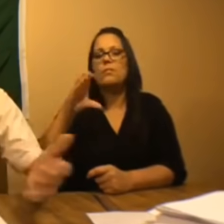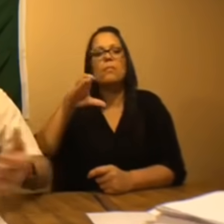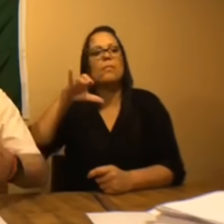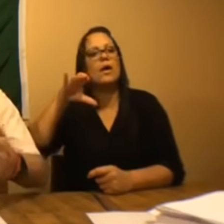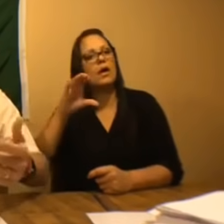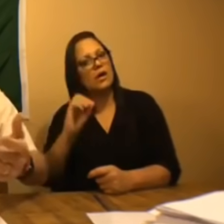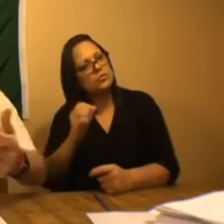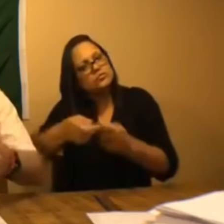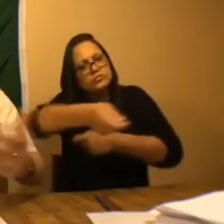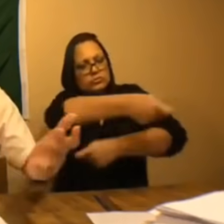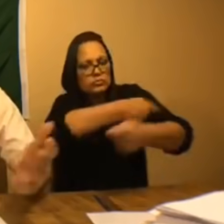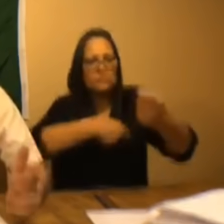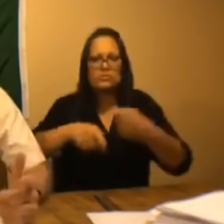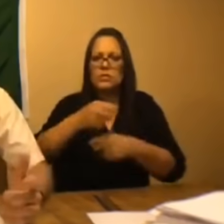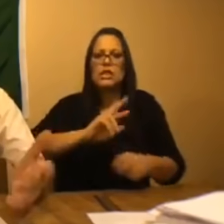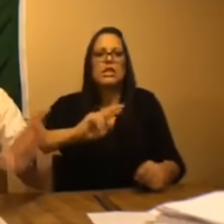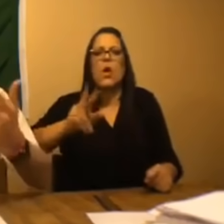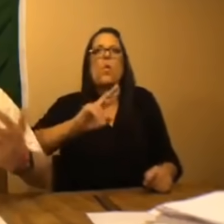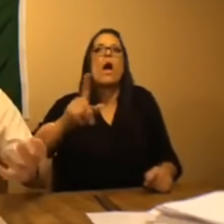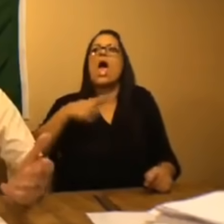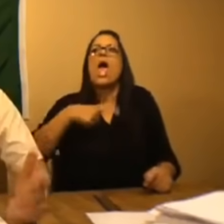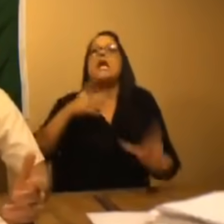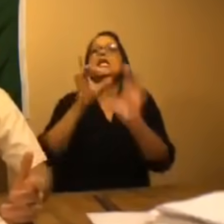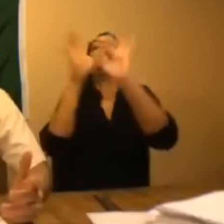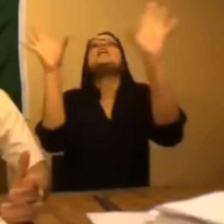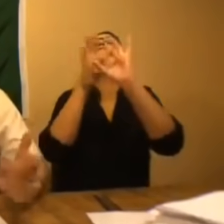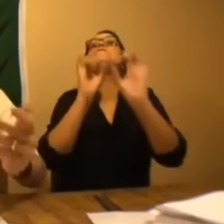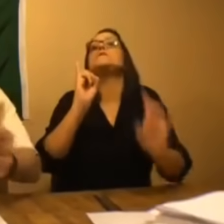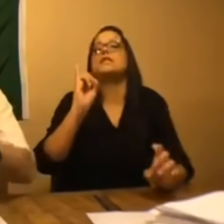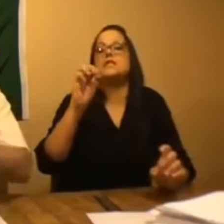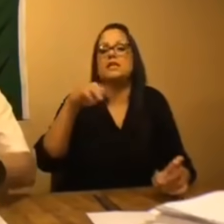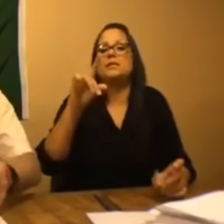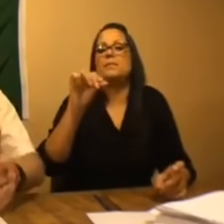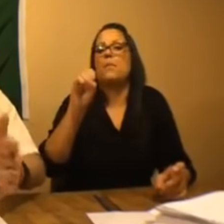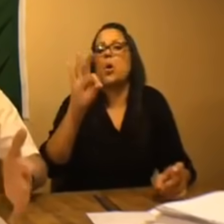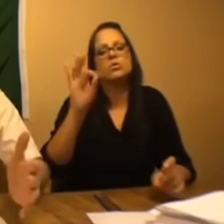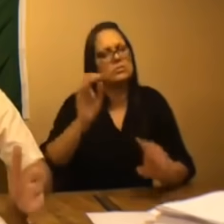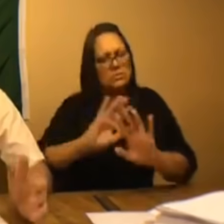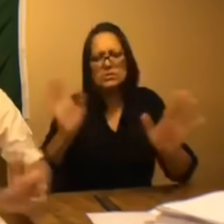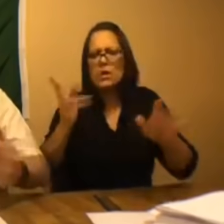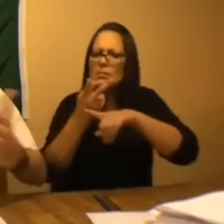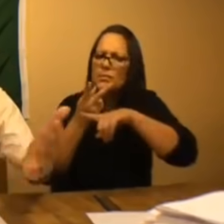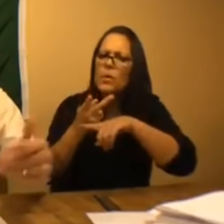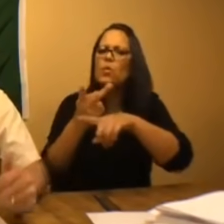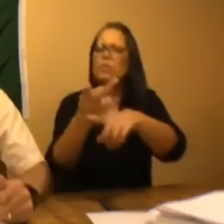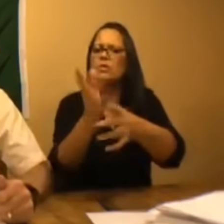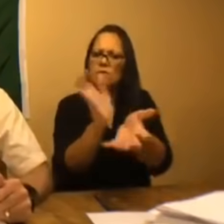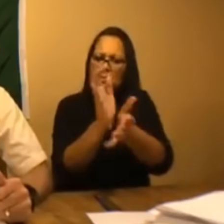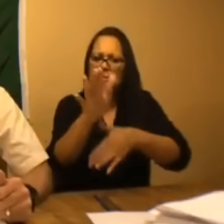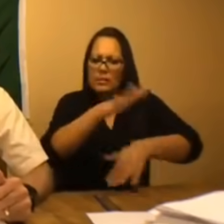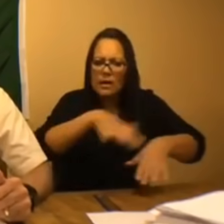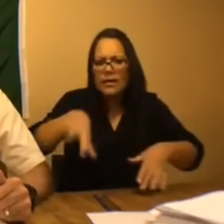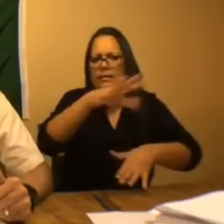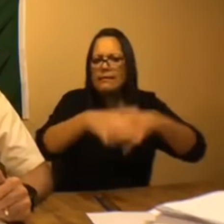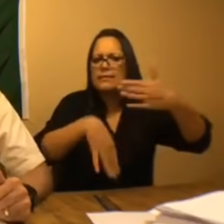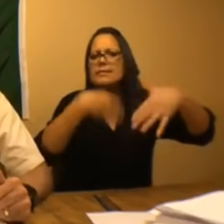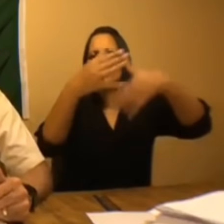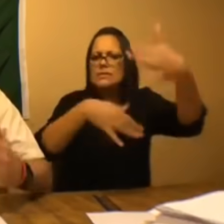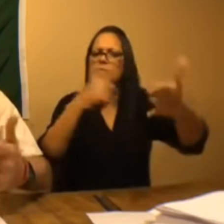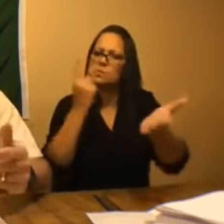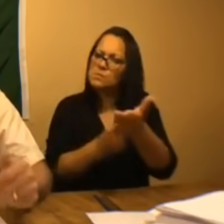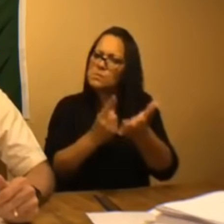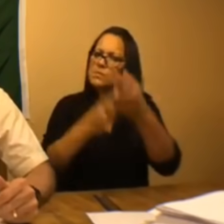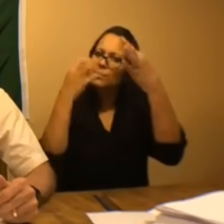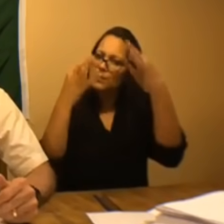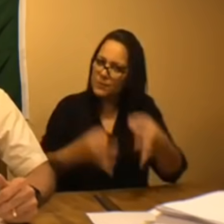simplesmente não cobrarmos impostos, quem quer vender para nós. Não, vamos buscar o setor produtivo do Brasil e chegar no acordo